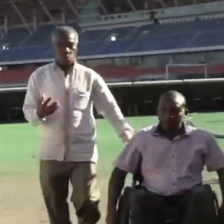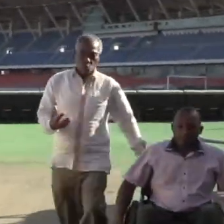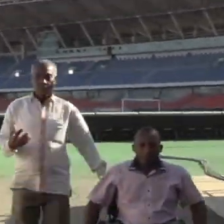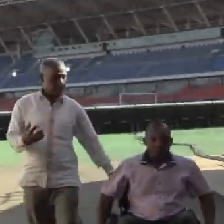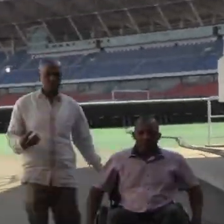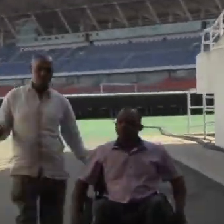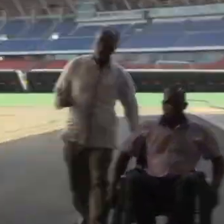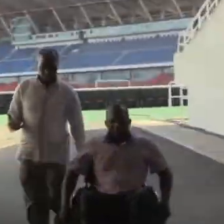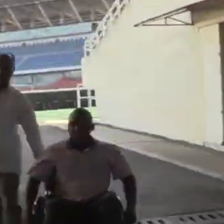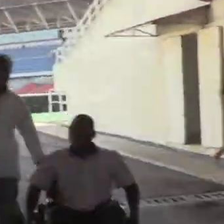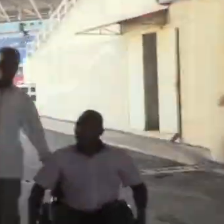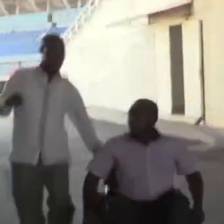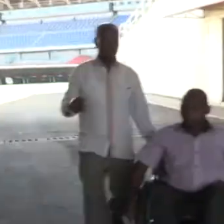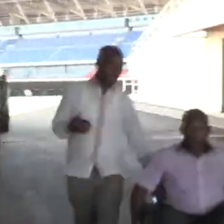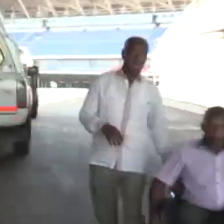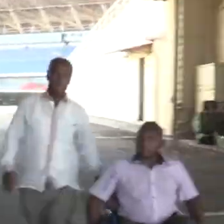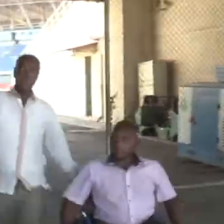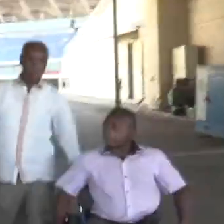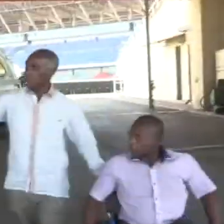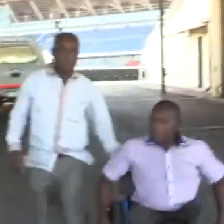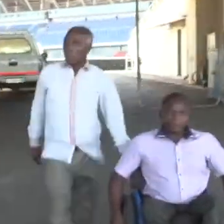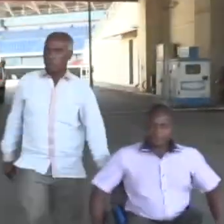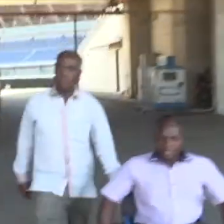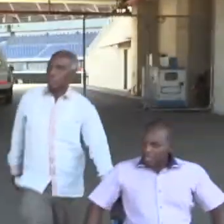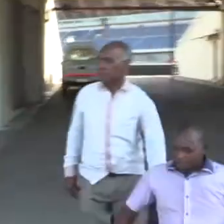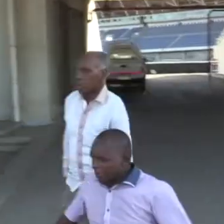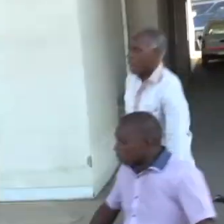O que que é que é a acessibilidade no